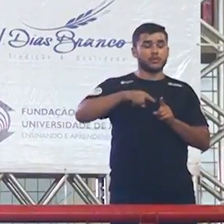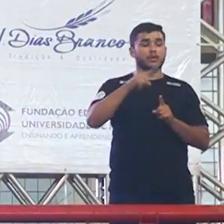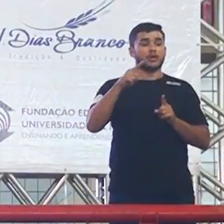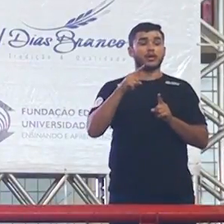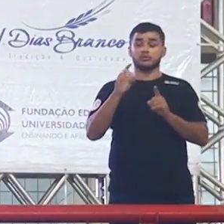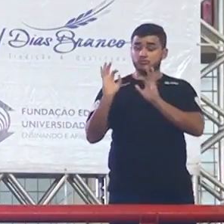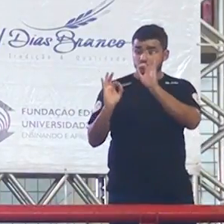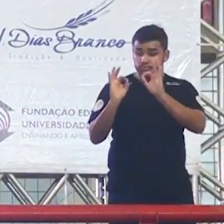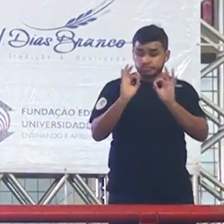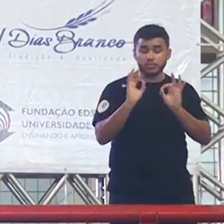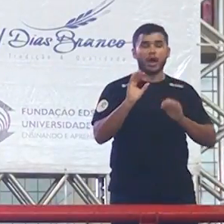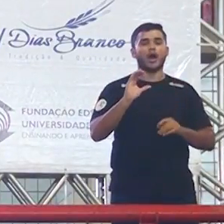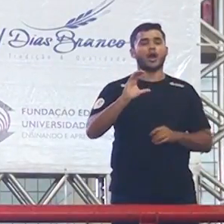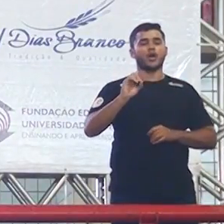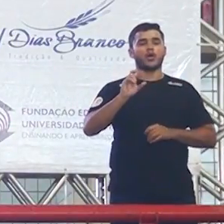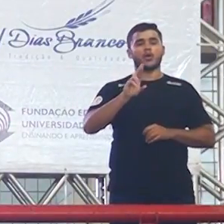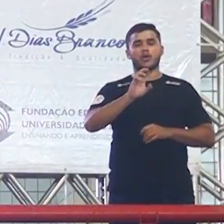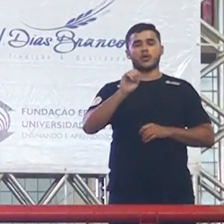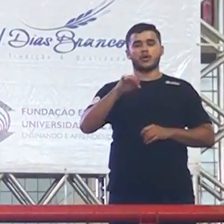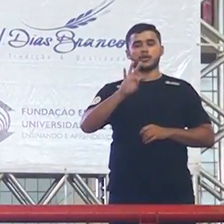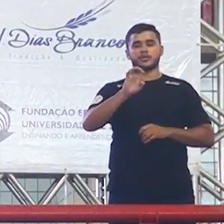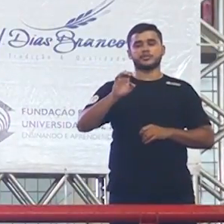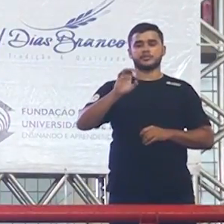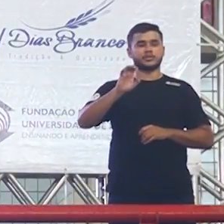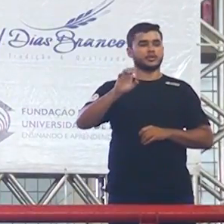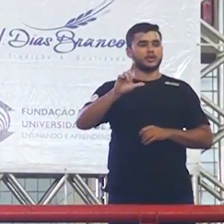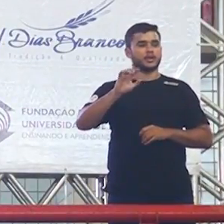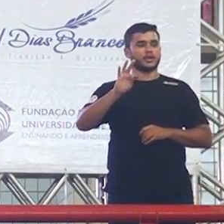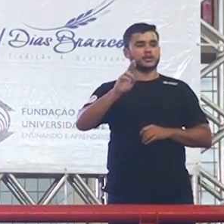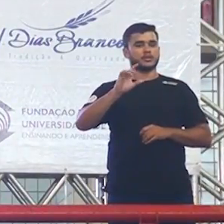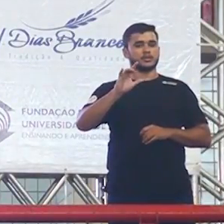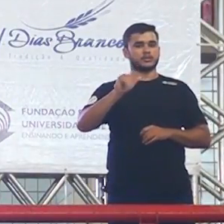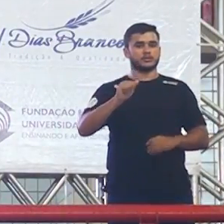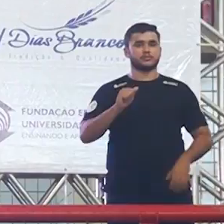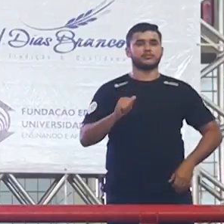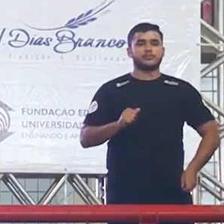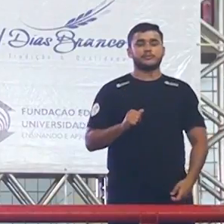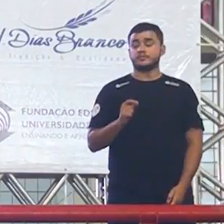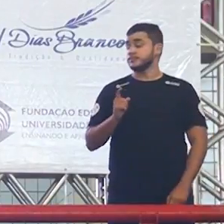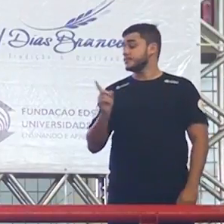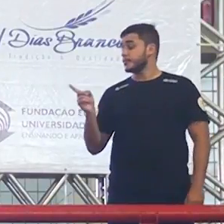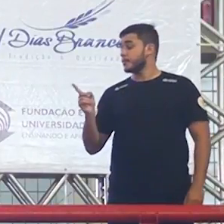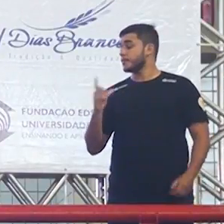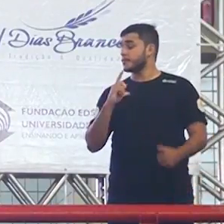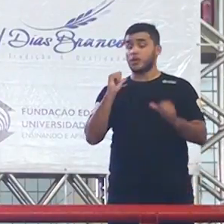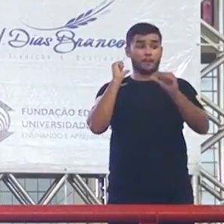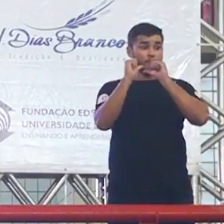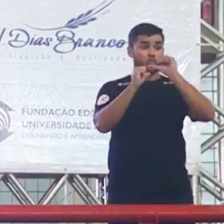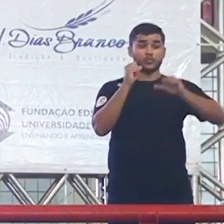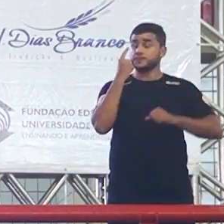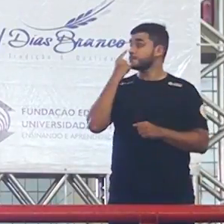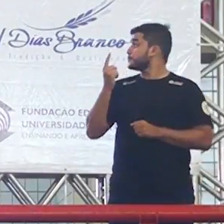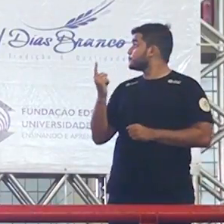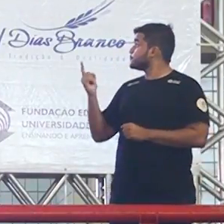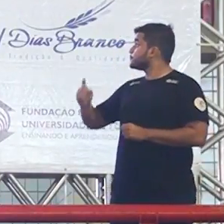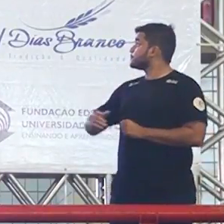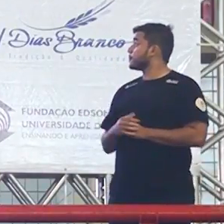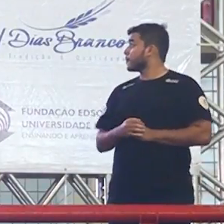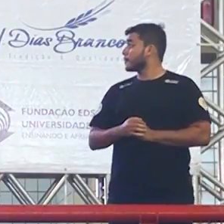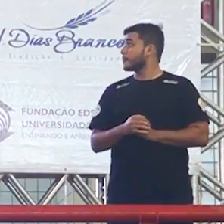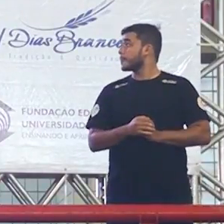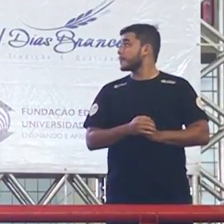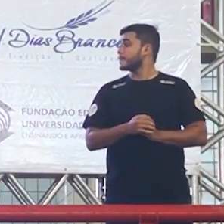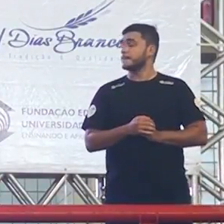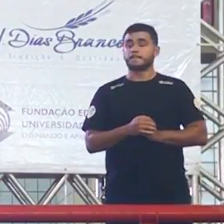Vamos lá. Olha para cá. Vamos lá. O que é que eu tenho? Agora eu troquei. O que é que eu tenho lá embaixo? O que é,